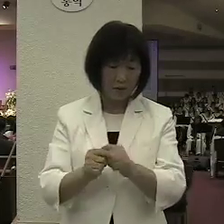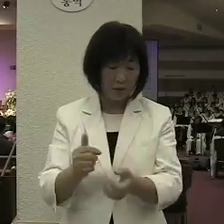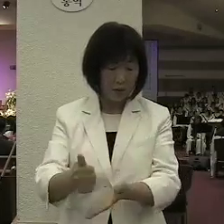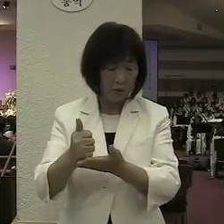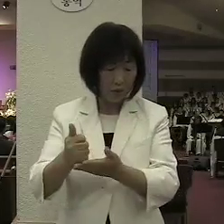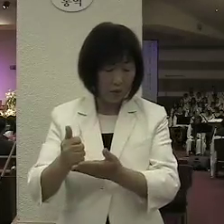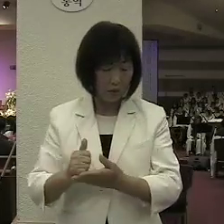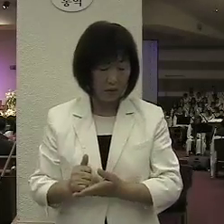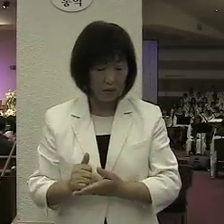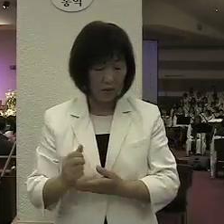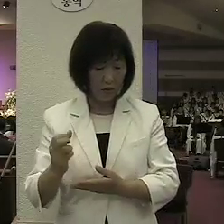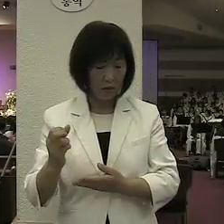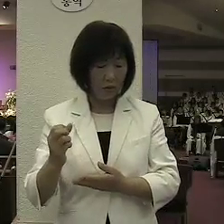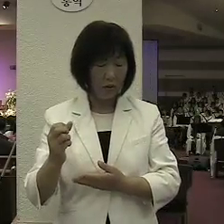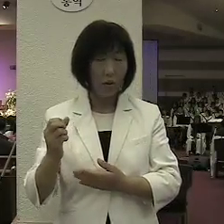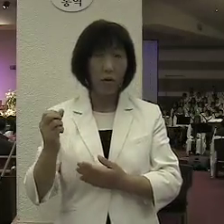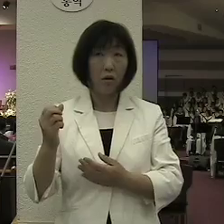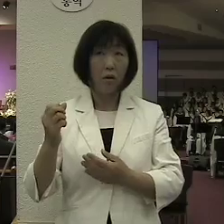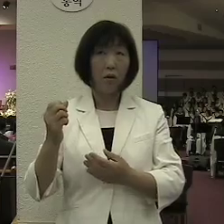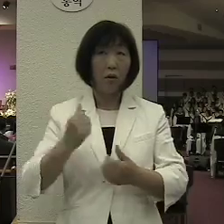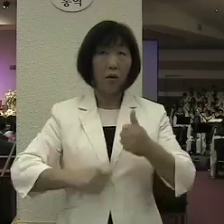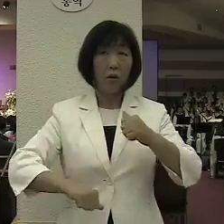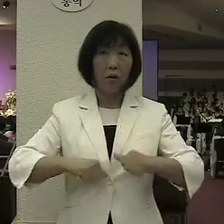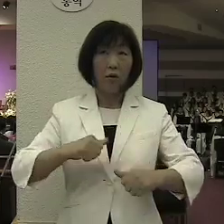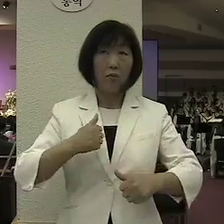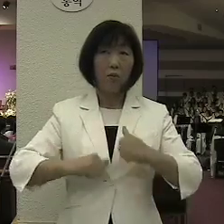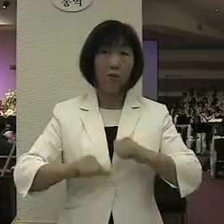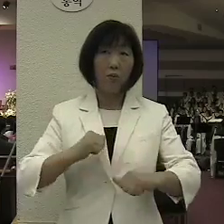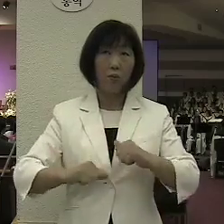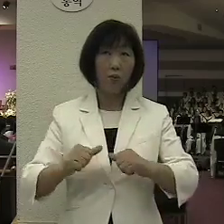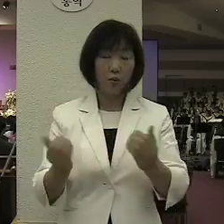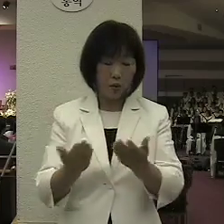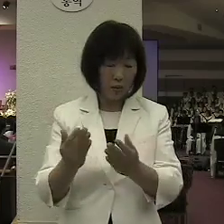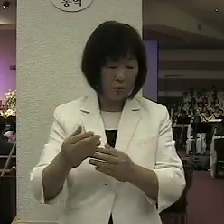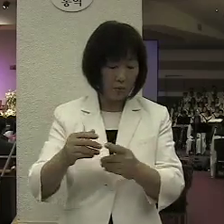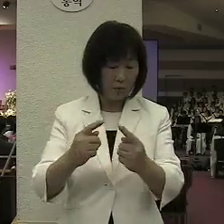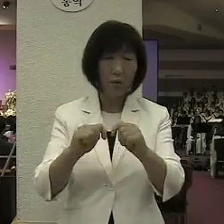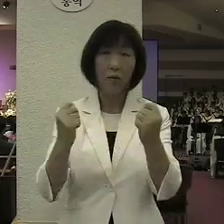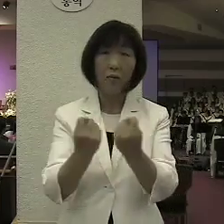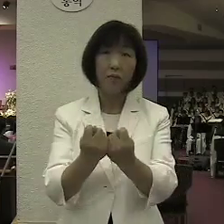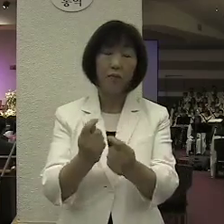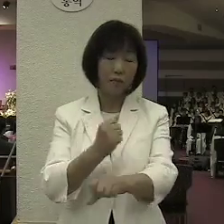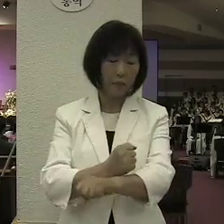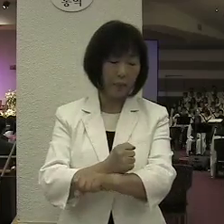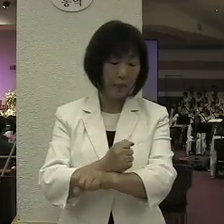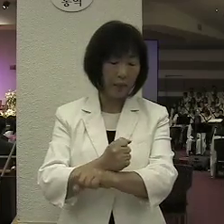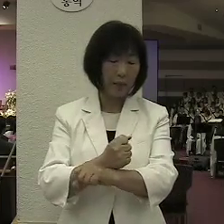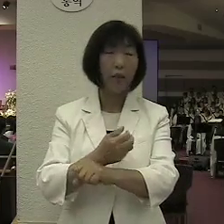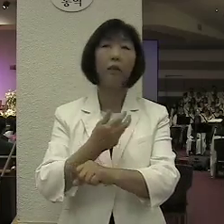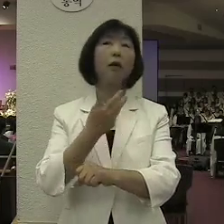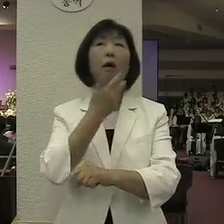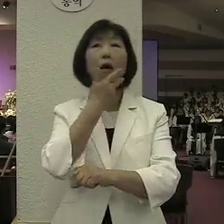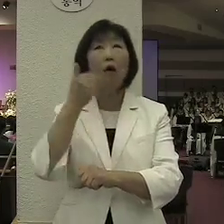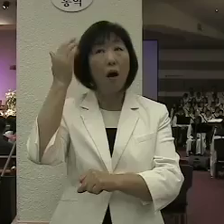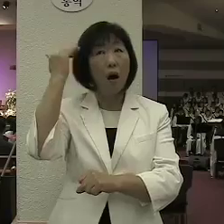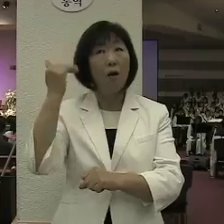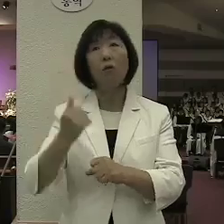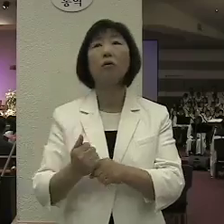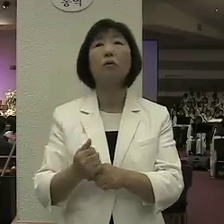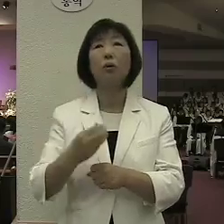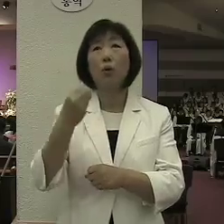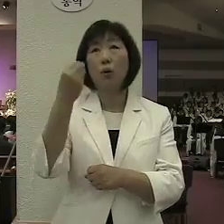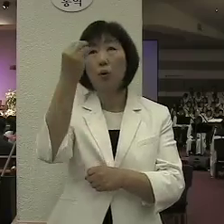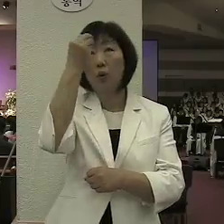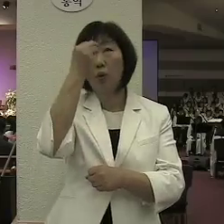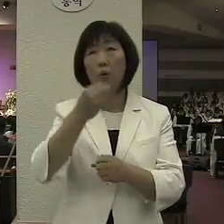시간 되시길 바랍니다. 저희가 만남의 시간 끝나기 전에 담임 목사님과 함께 이